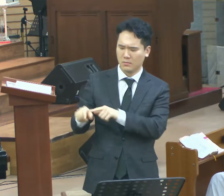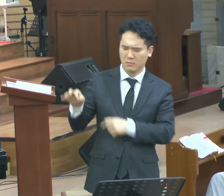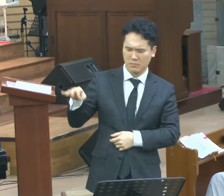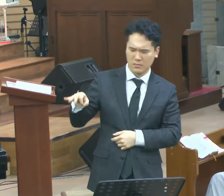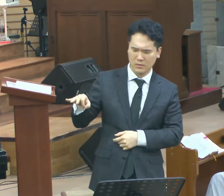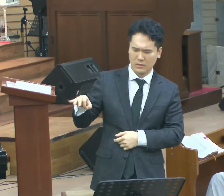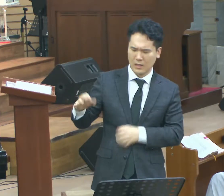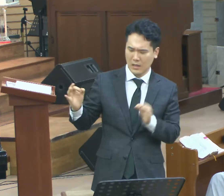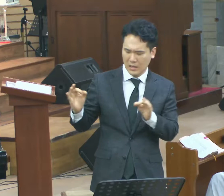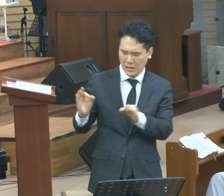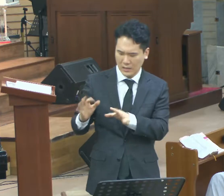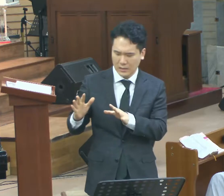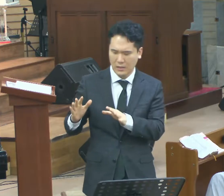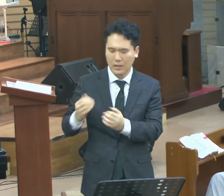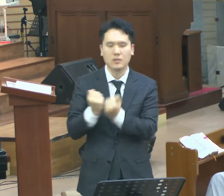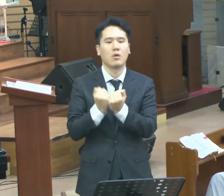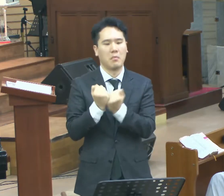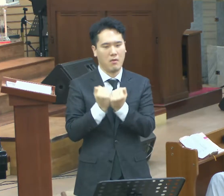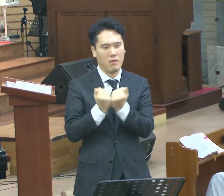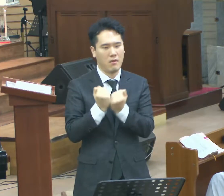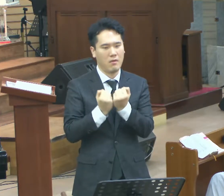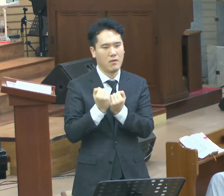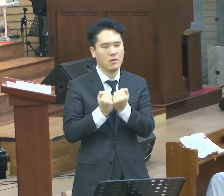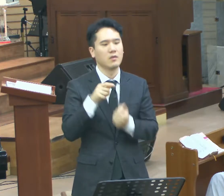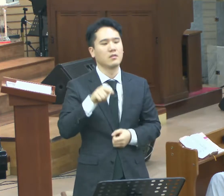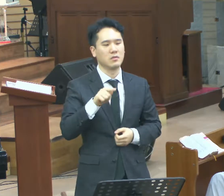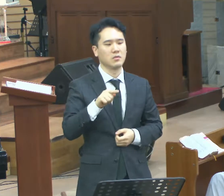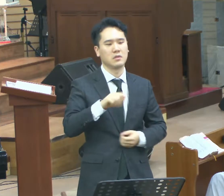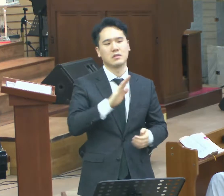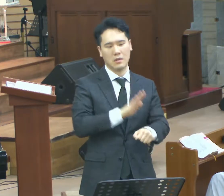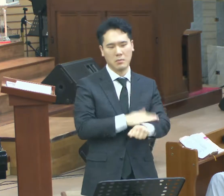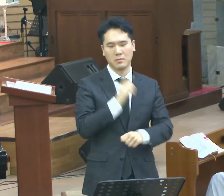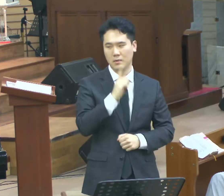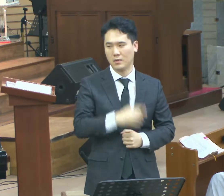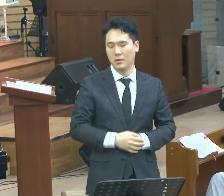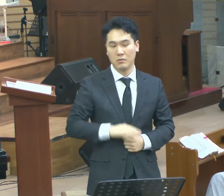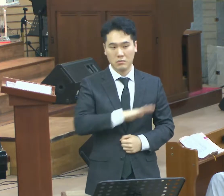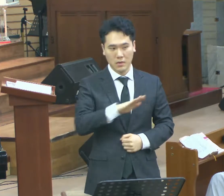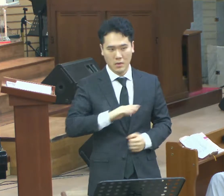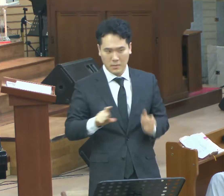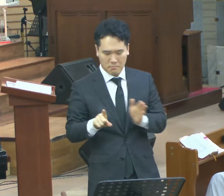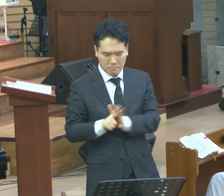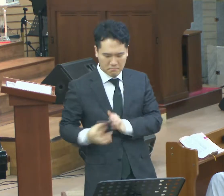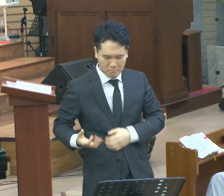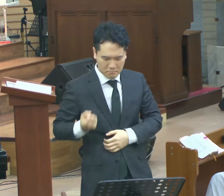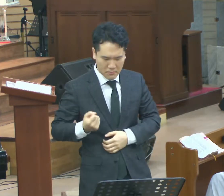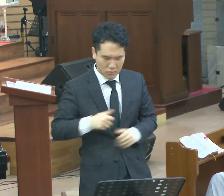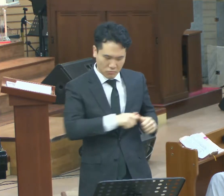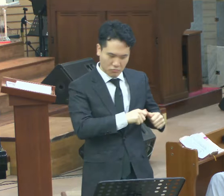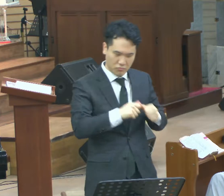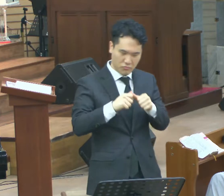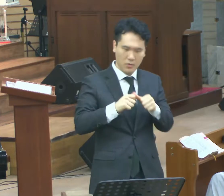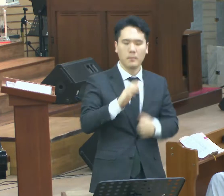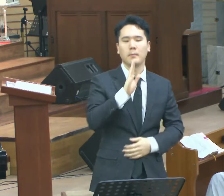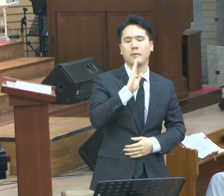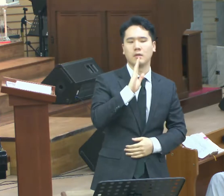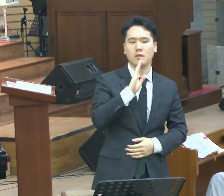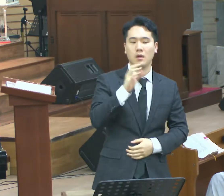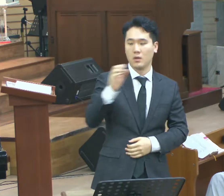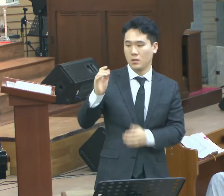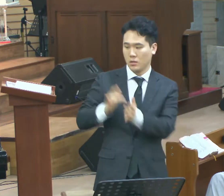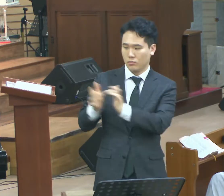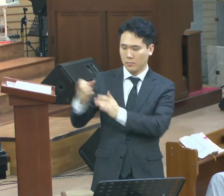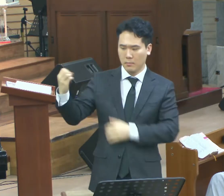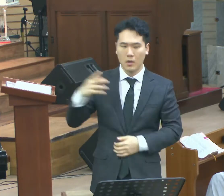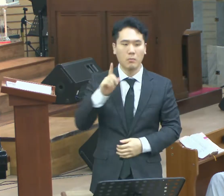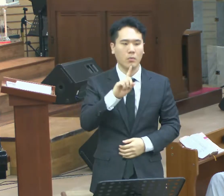점입니다. 우리가 믿음으로 구원을 받죠. 예수님께서 나를 대신해서 십자가에 죽으신 것을 믿는 자는